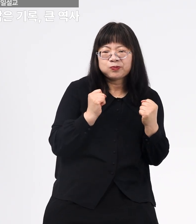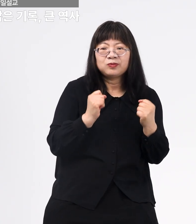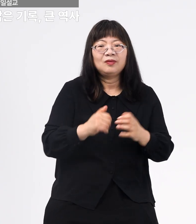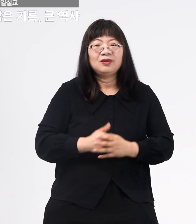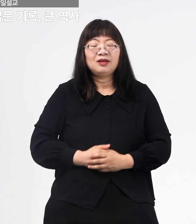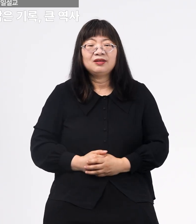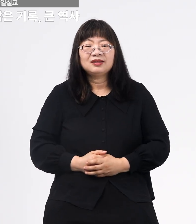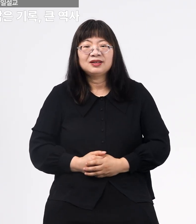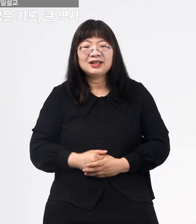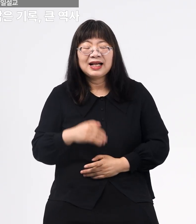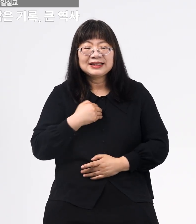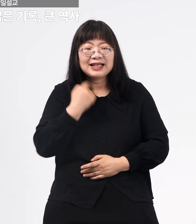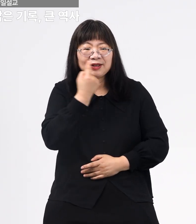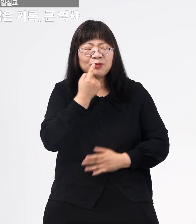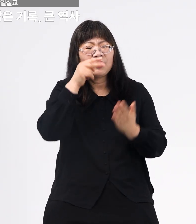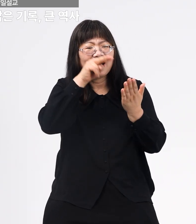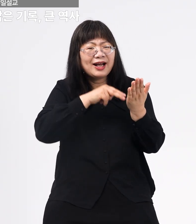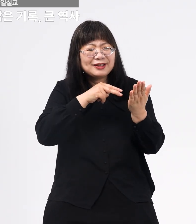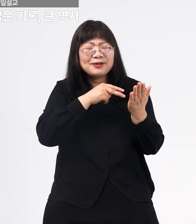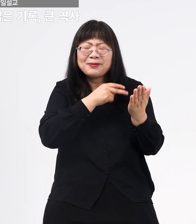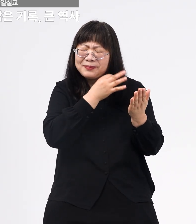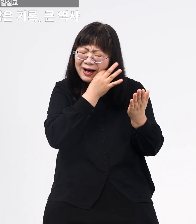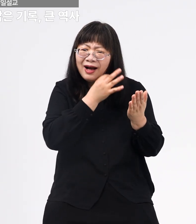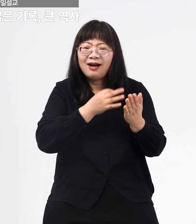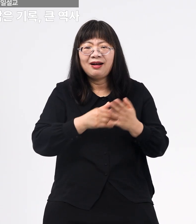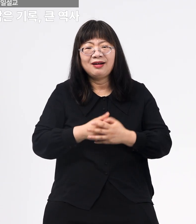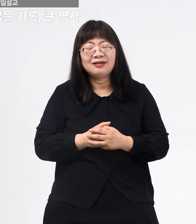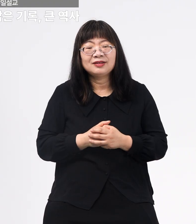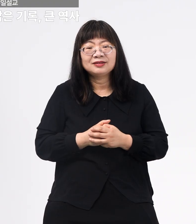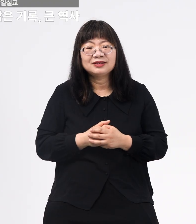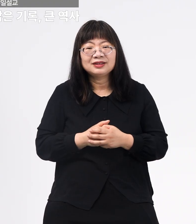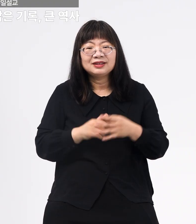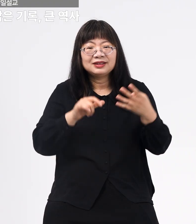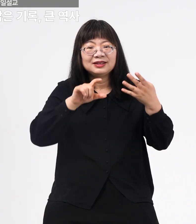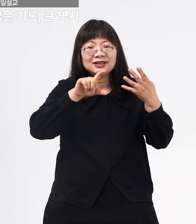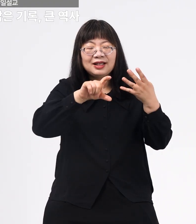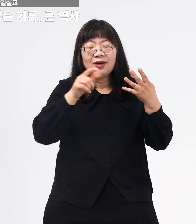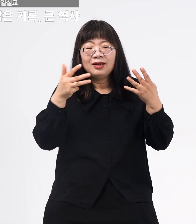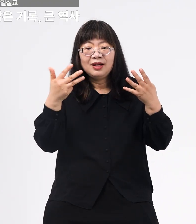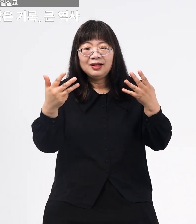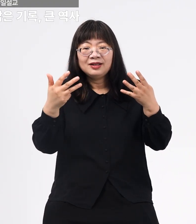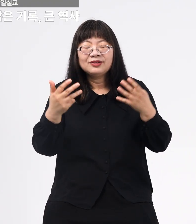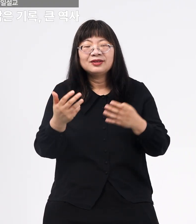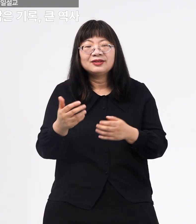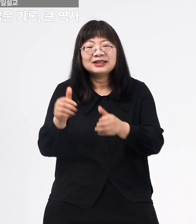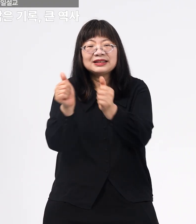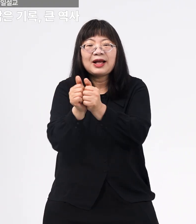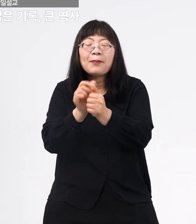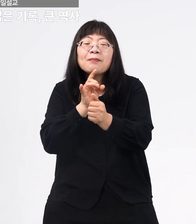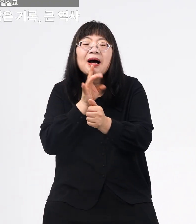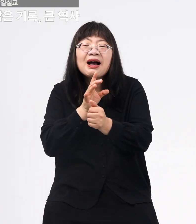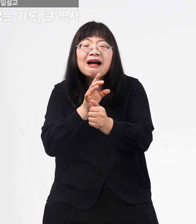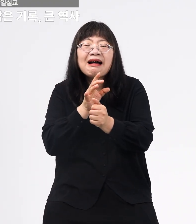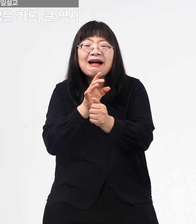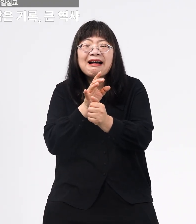이 차마 제 입으로 읽질 못하겠어요. 우리 4장 8절을 우리 형제들만